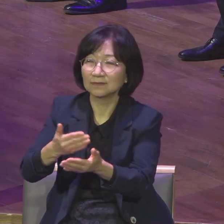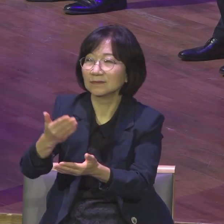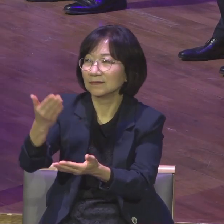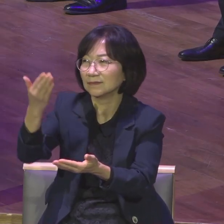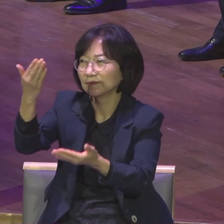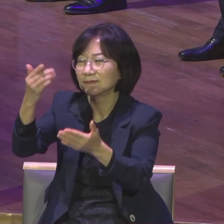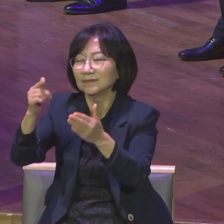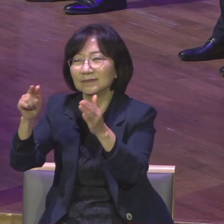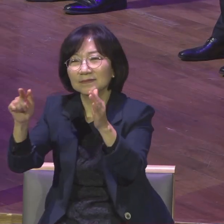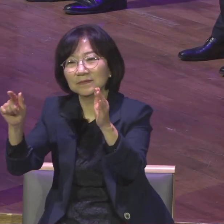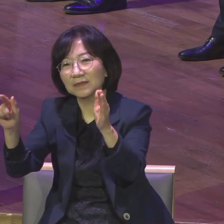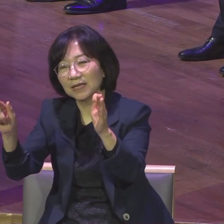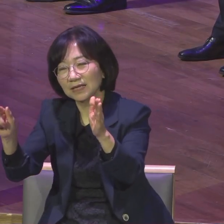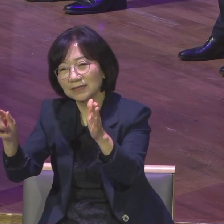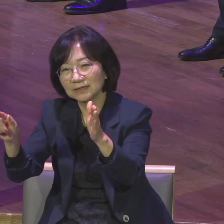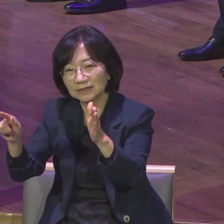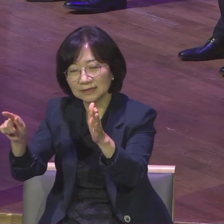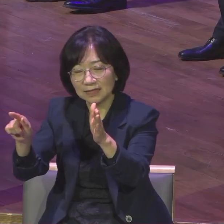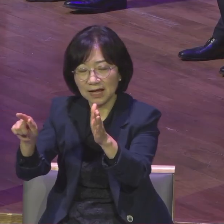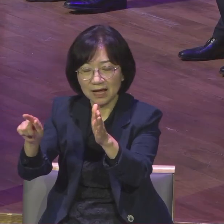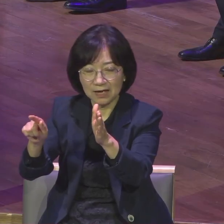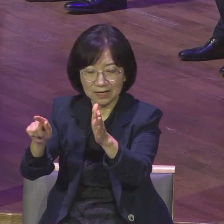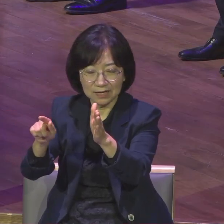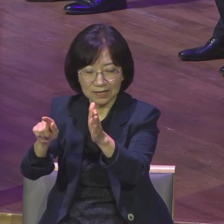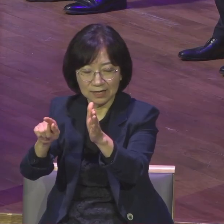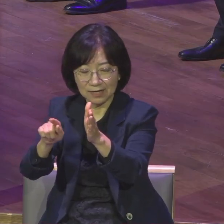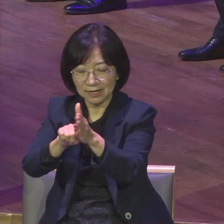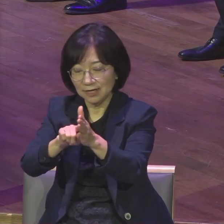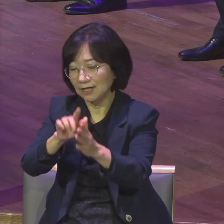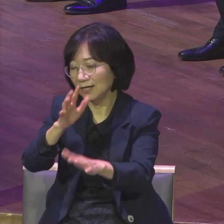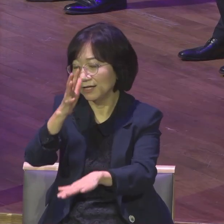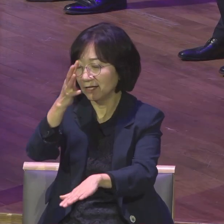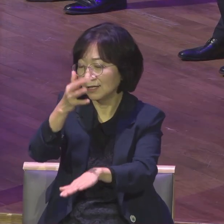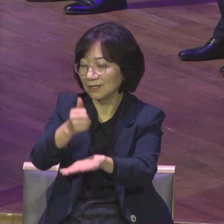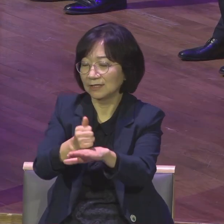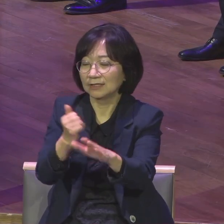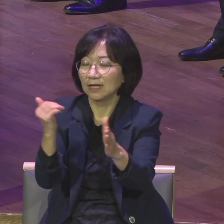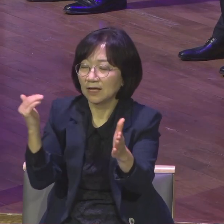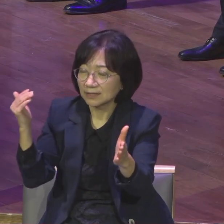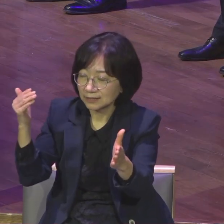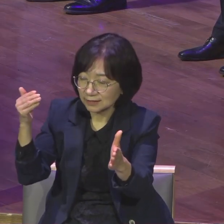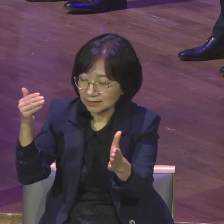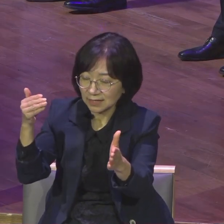끝까지 그를 믿으라.